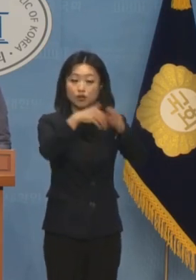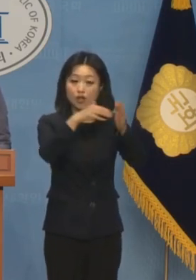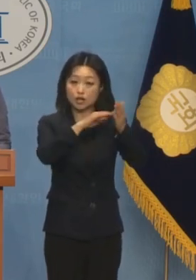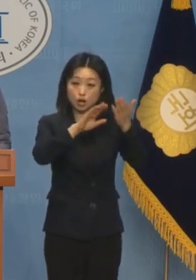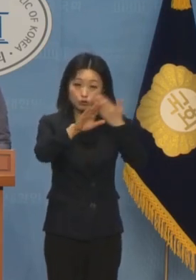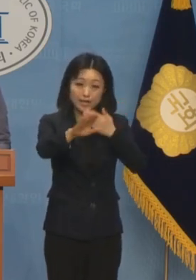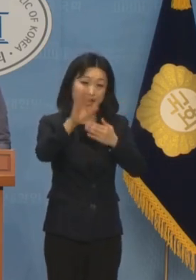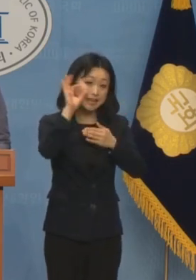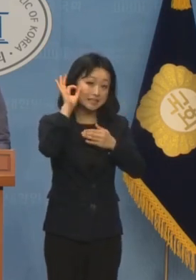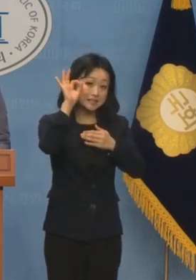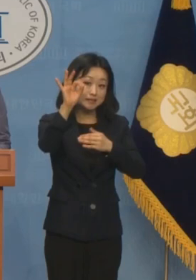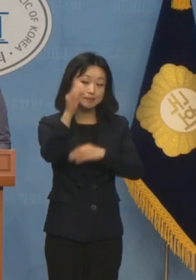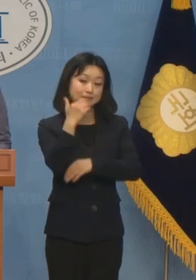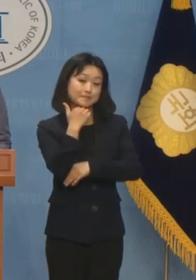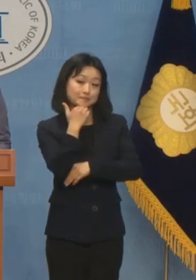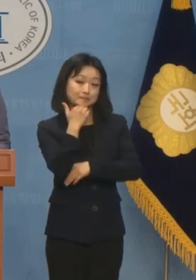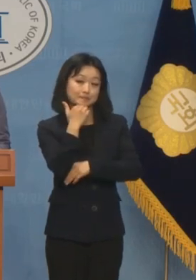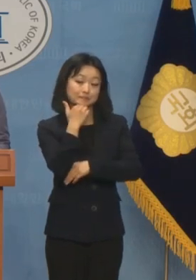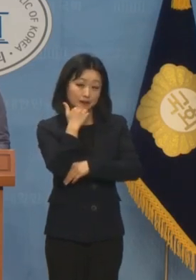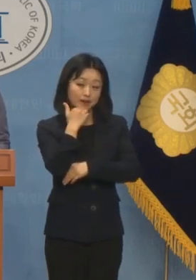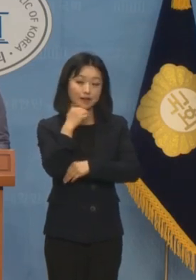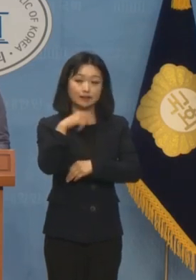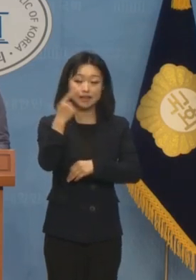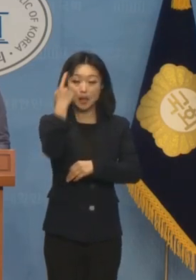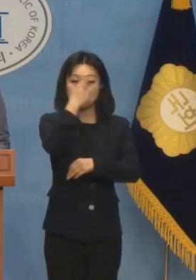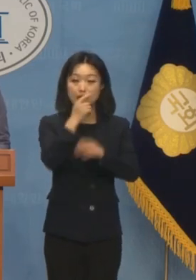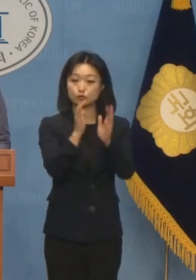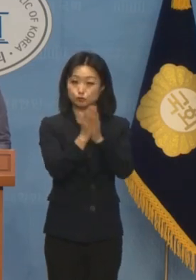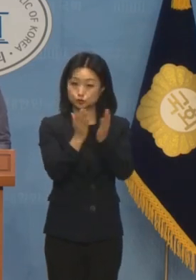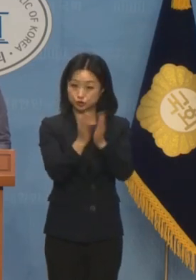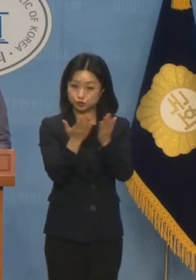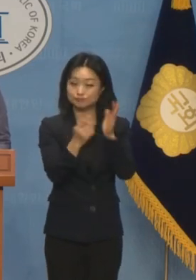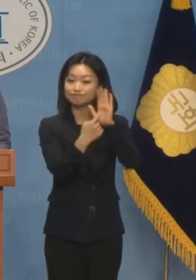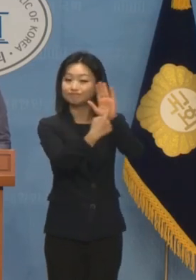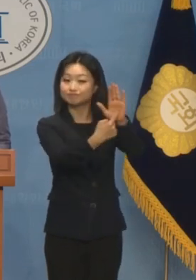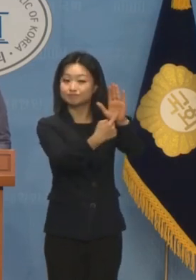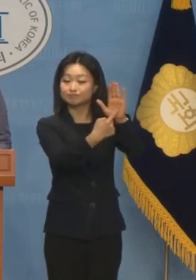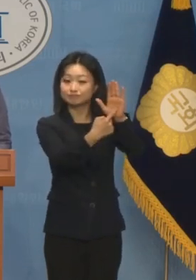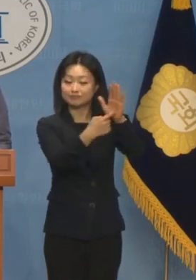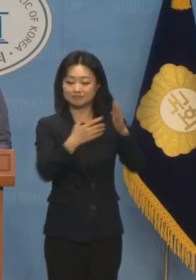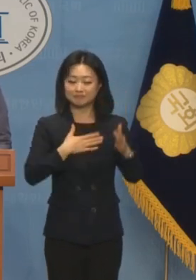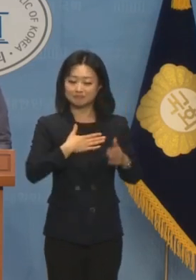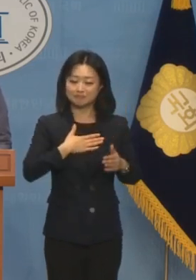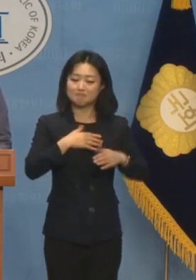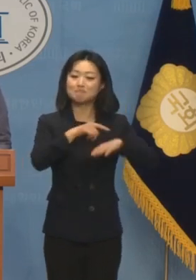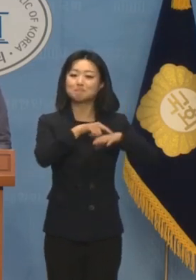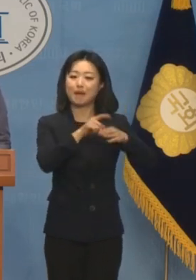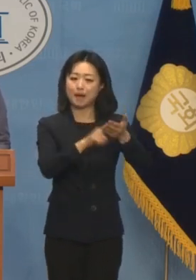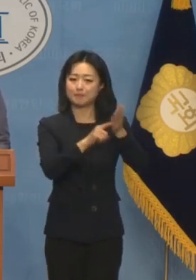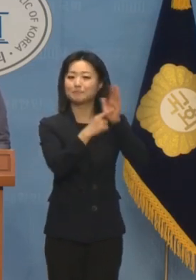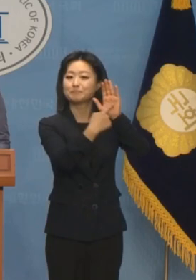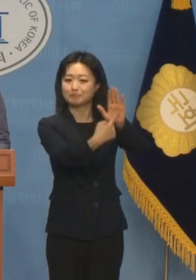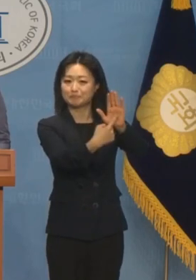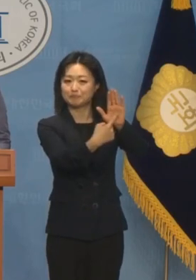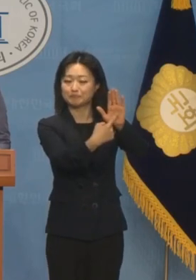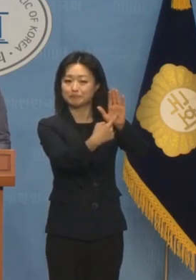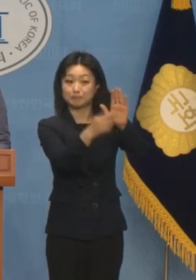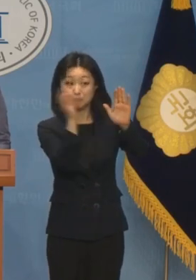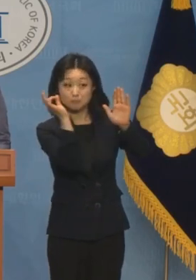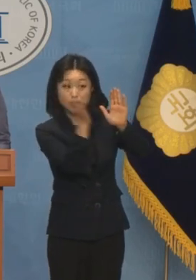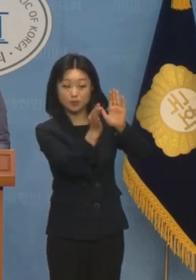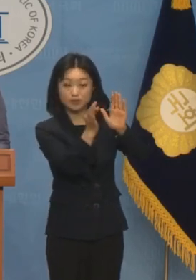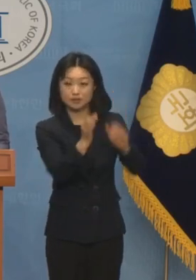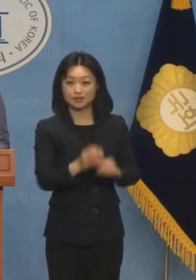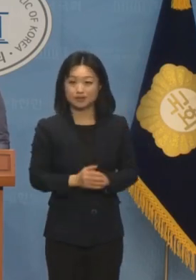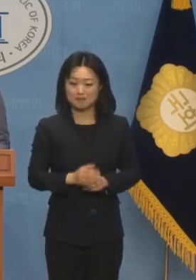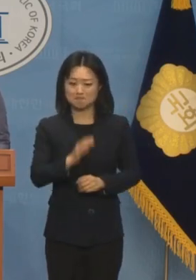만에 거의 사용하지 않던 페이스북을 통해서 이른바 심경이라는 것을 밝혔습니다.